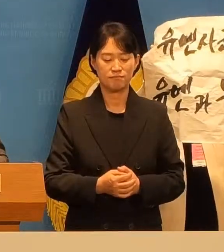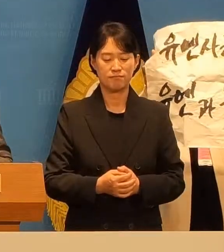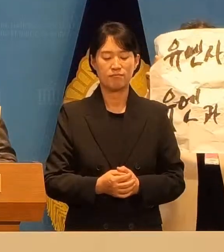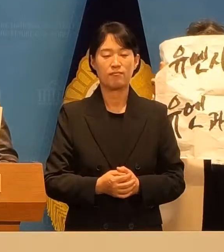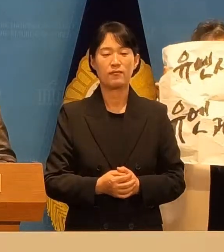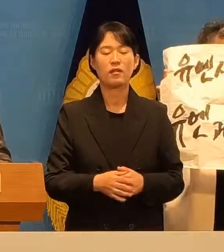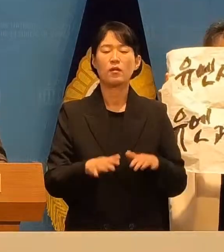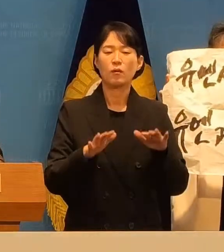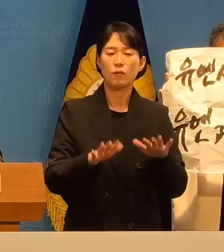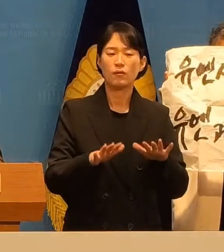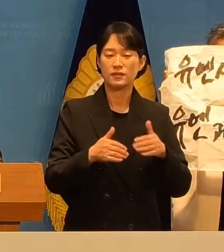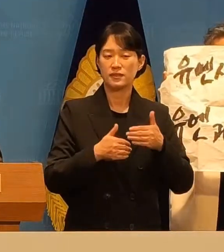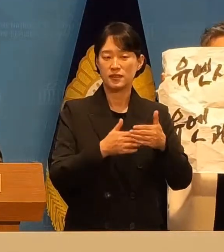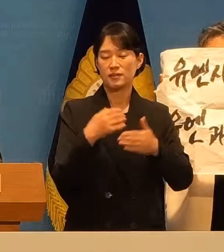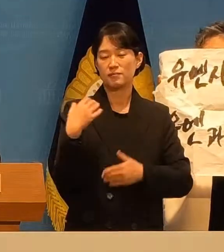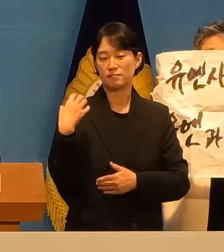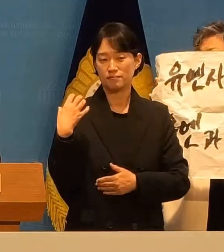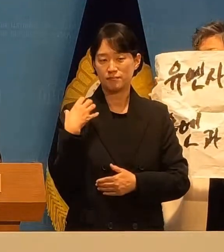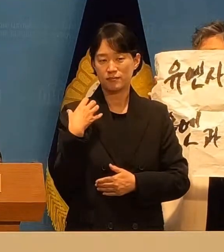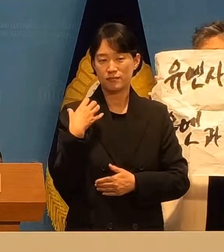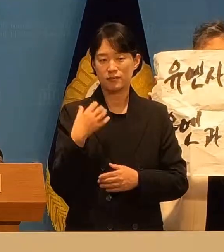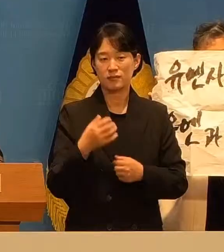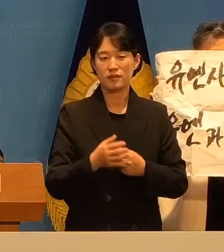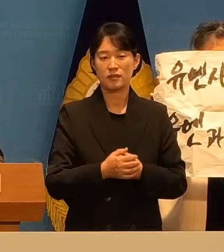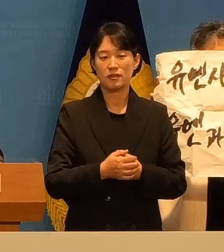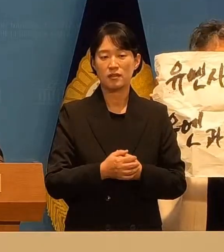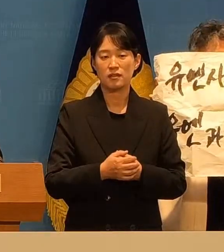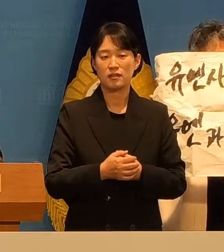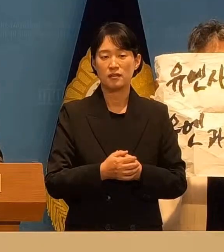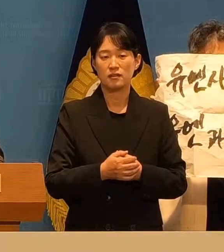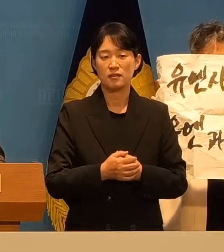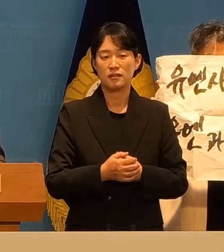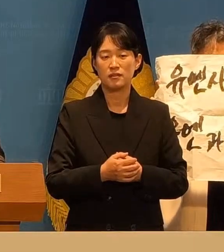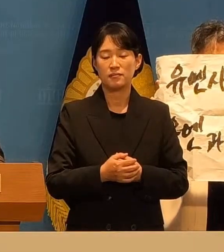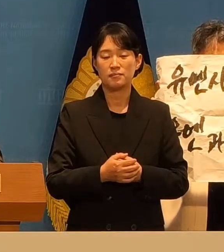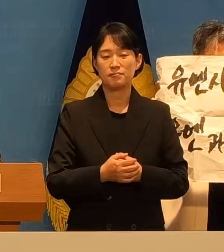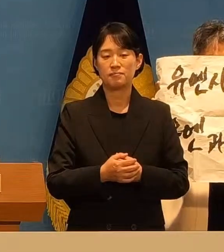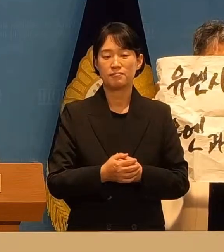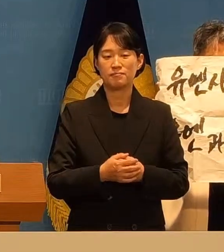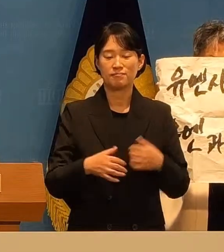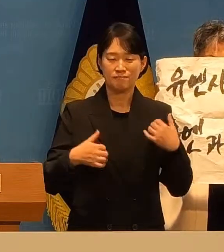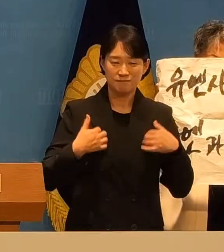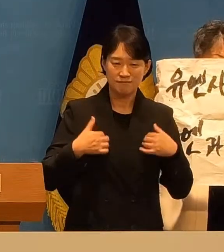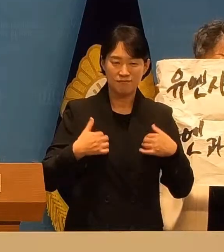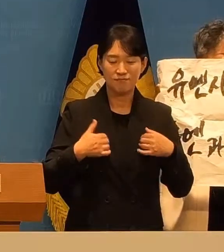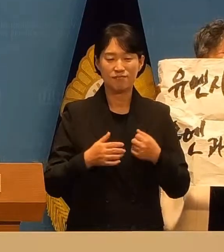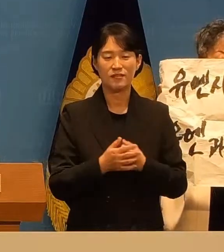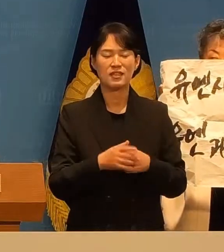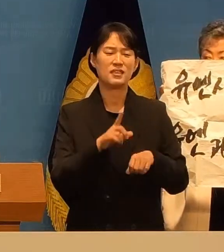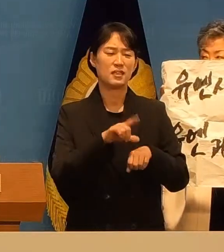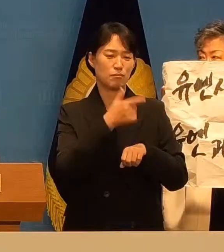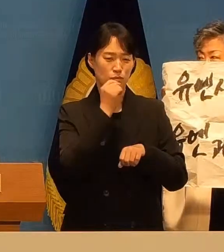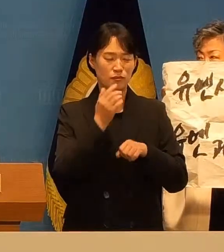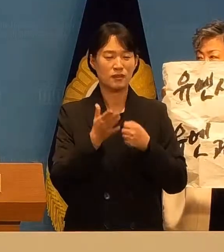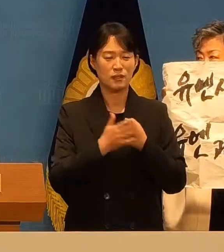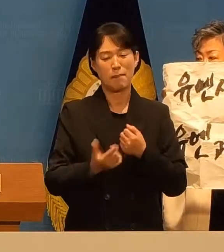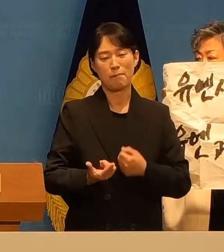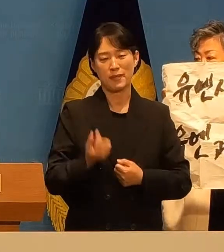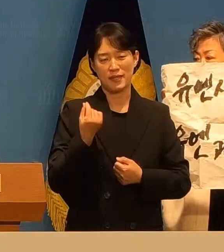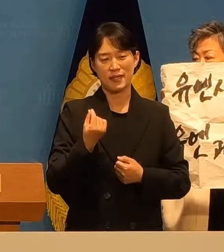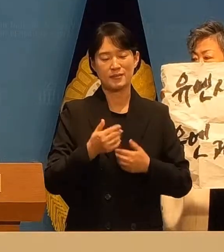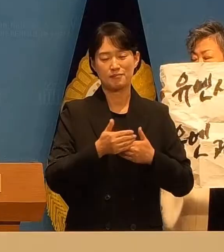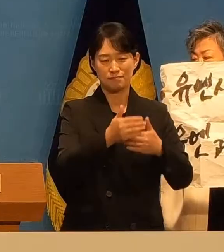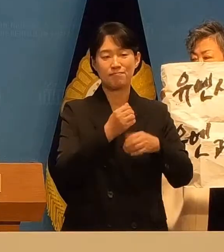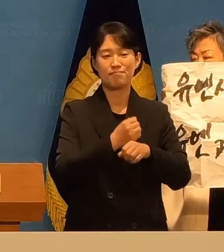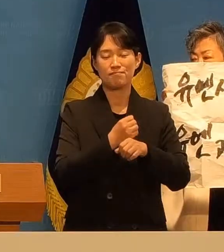예, 오늘 진행을 맡은 저는 코리아 국제평화포럼 이사장 류경환입니다. 반갑습니다. 시간이 짧기 때문에 빨리빨리